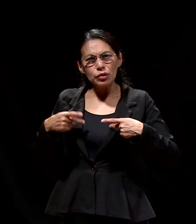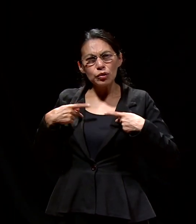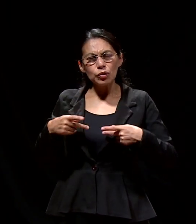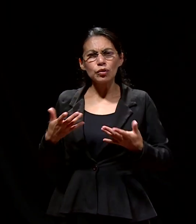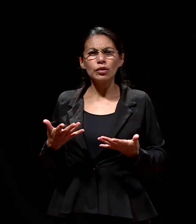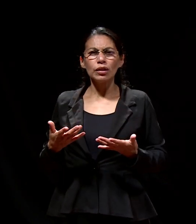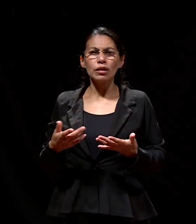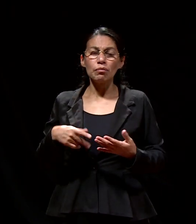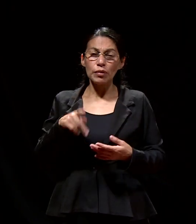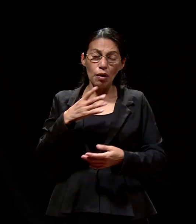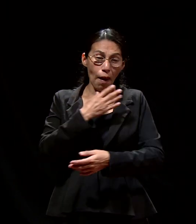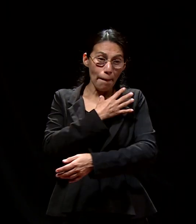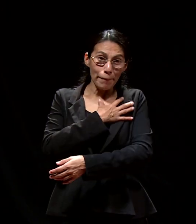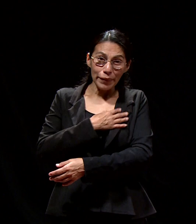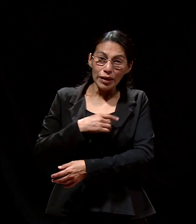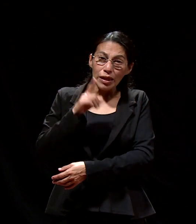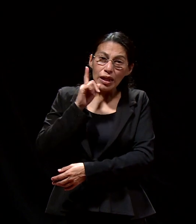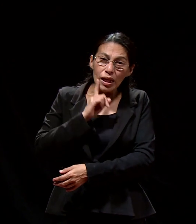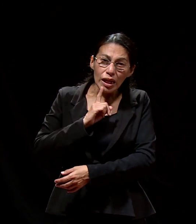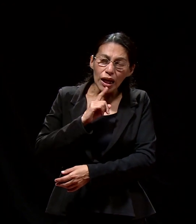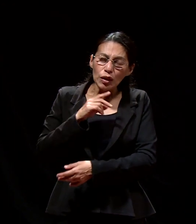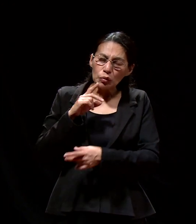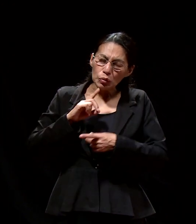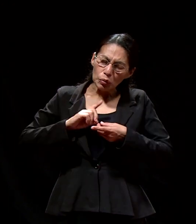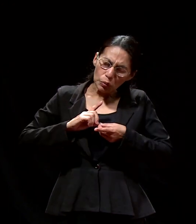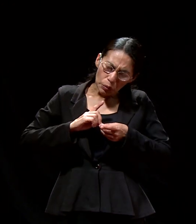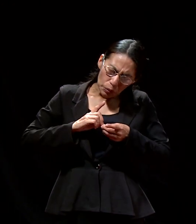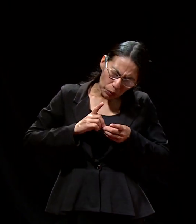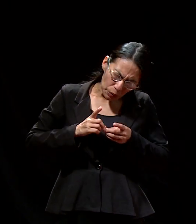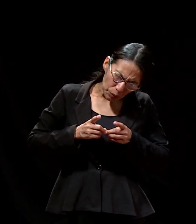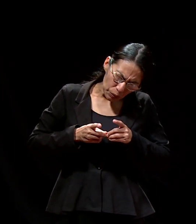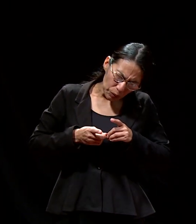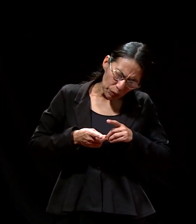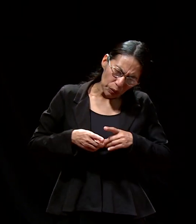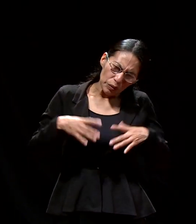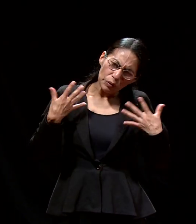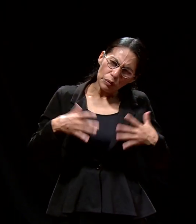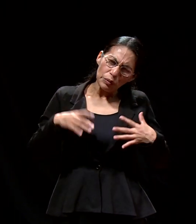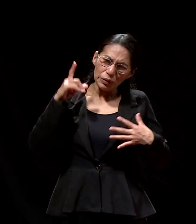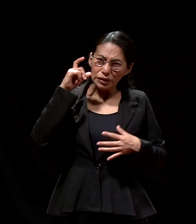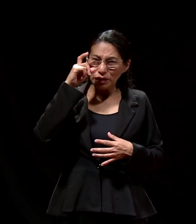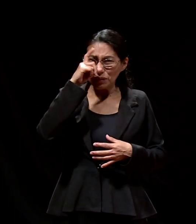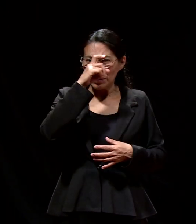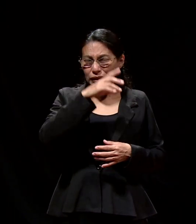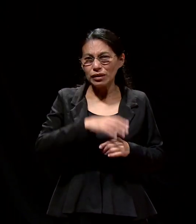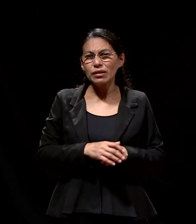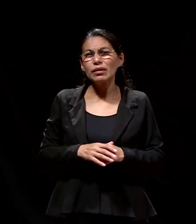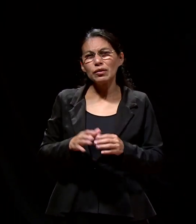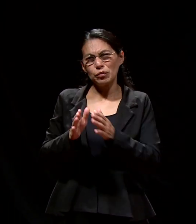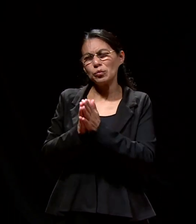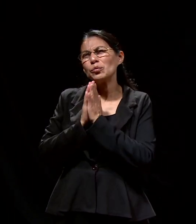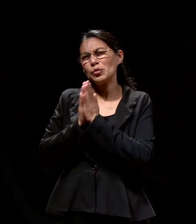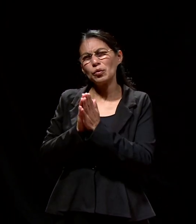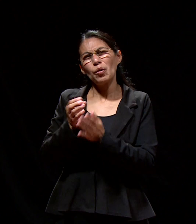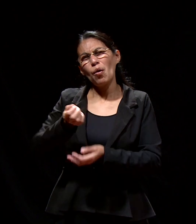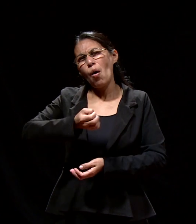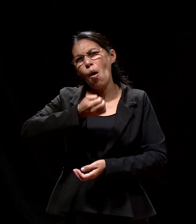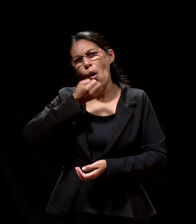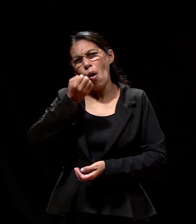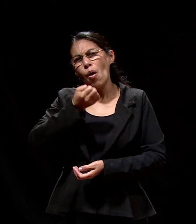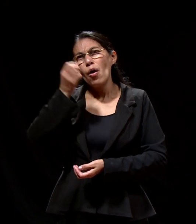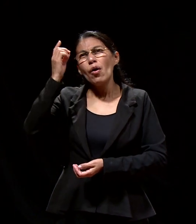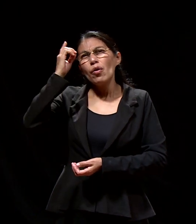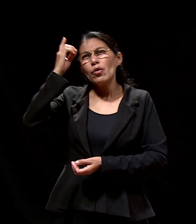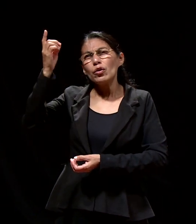pero mi hija sufre de depresión ella lucha mucho ni peticiones que Dios le ayude a